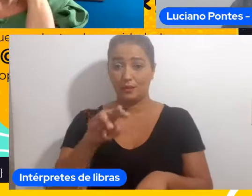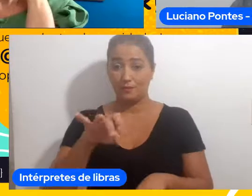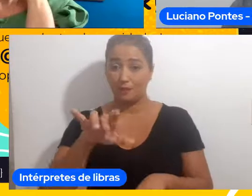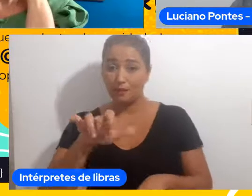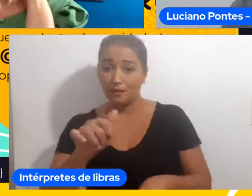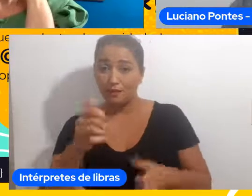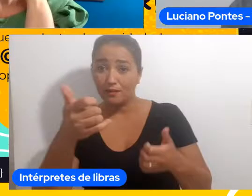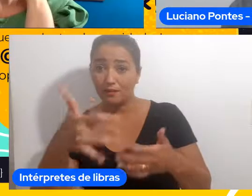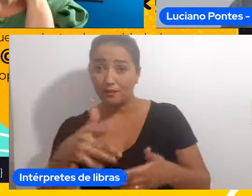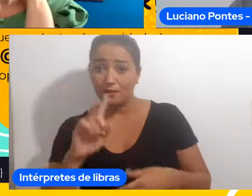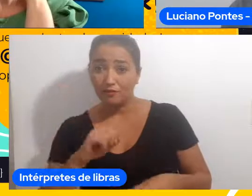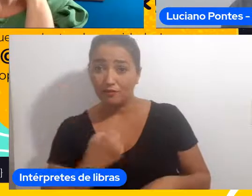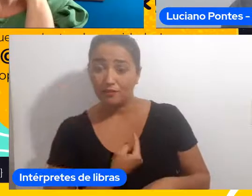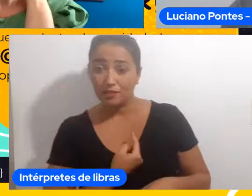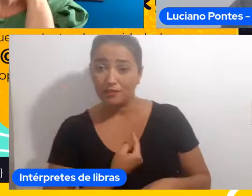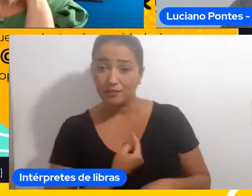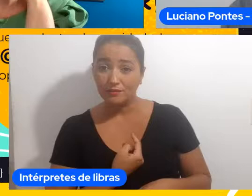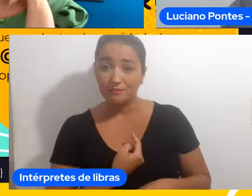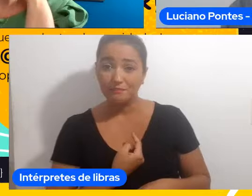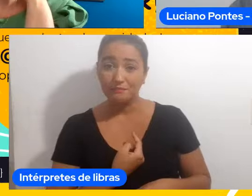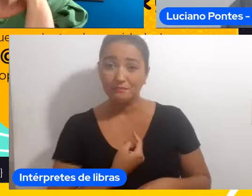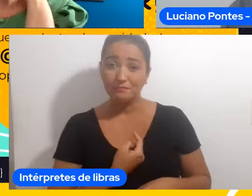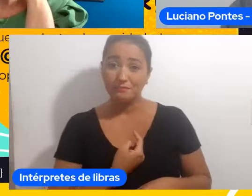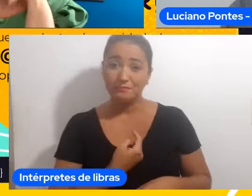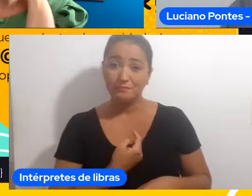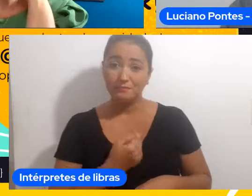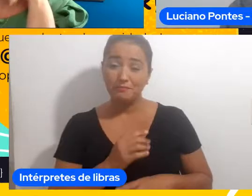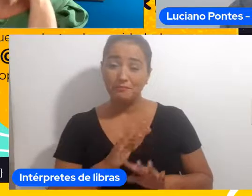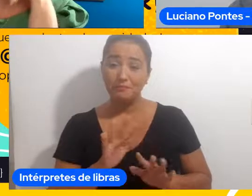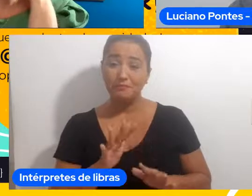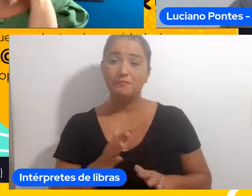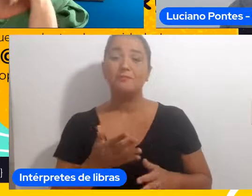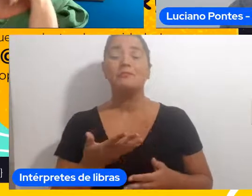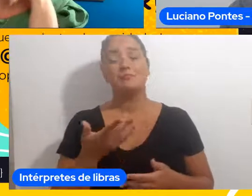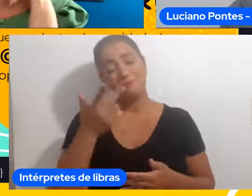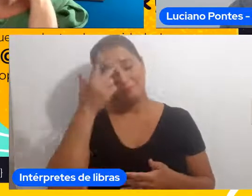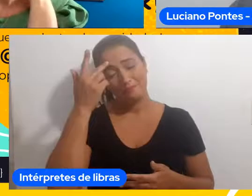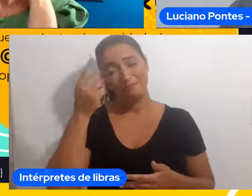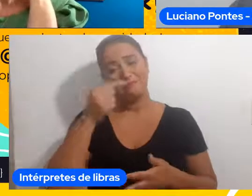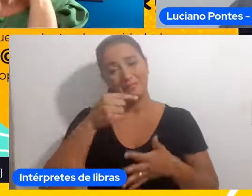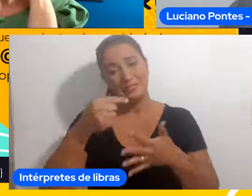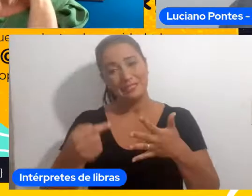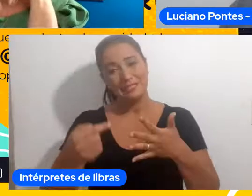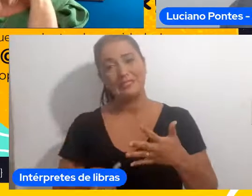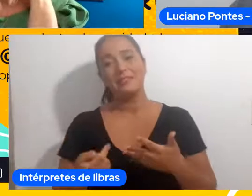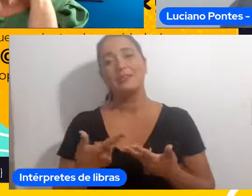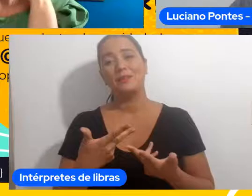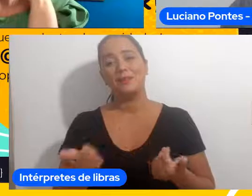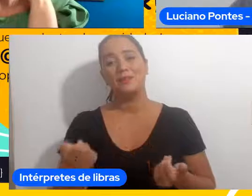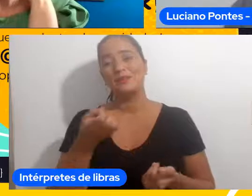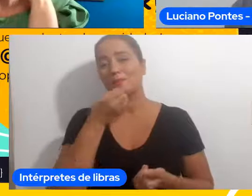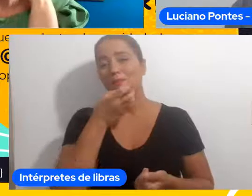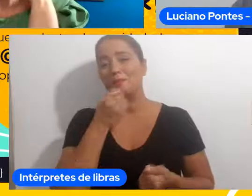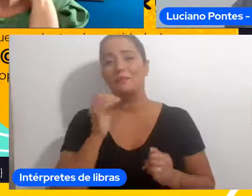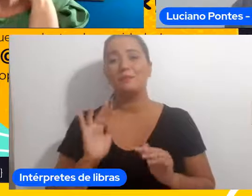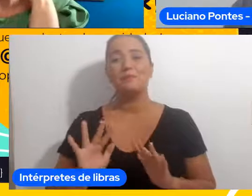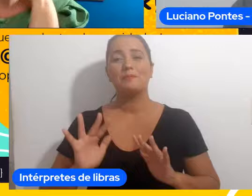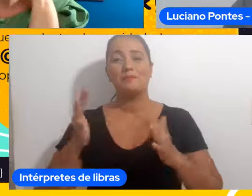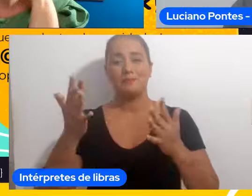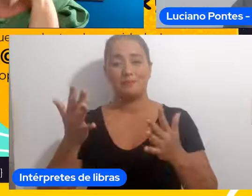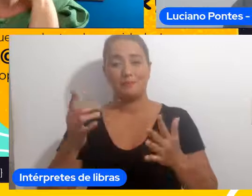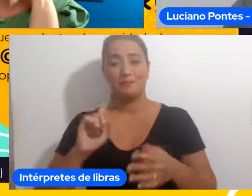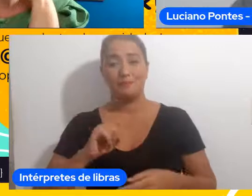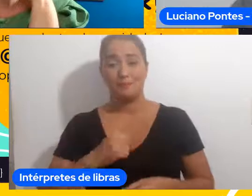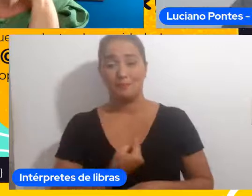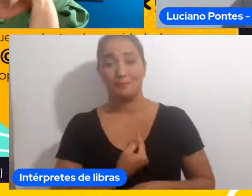gente? Não. Muita gente legal nesse festival. Tenho, sim. Acho que foi